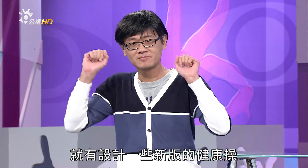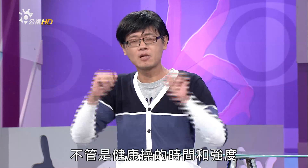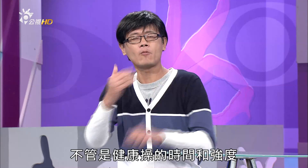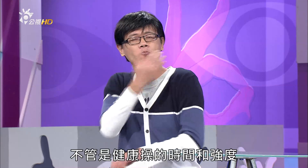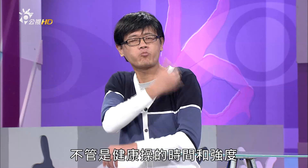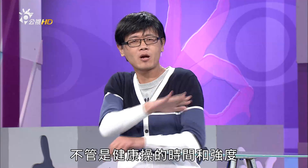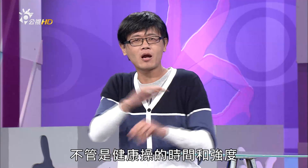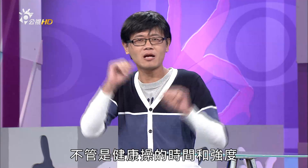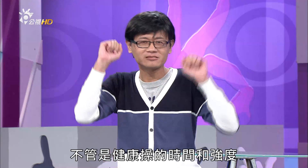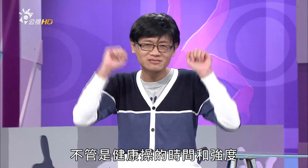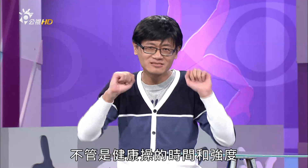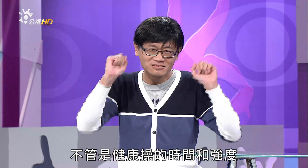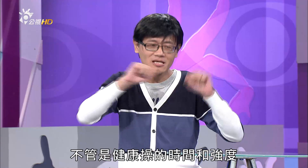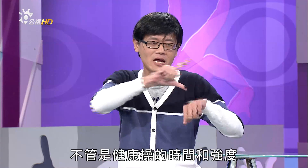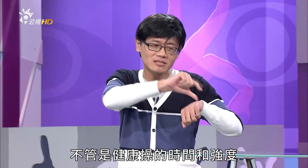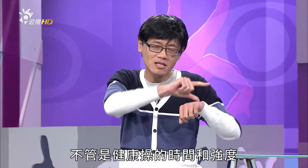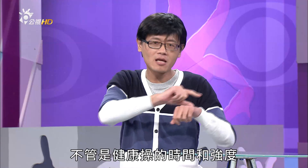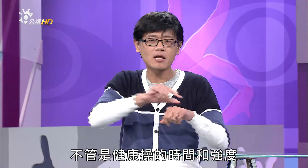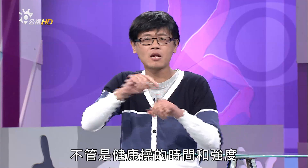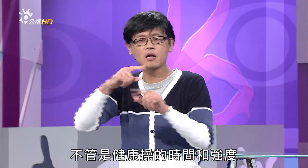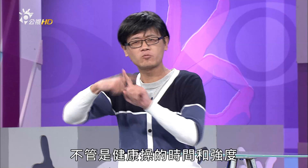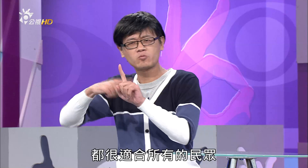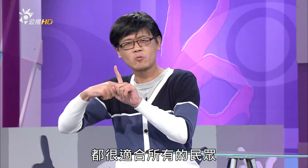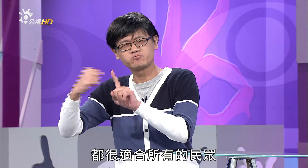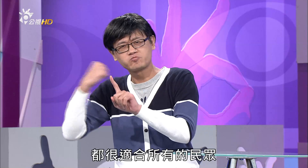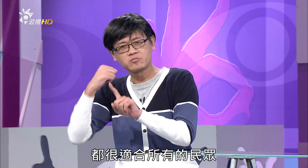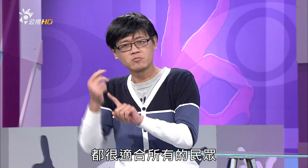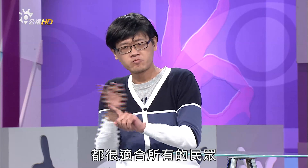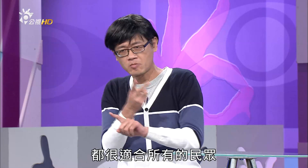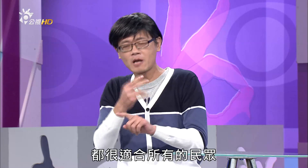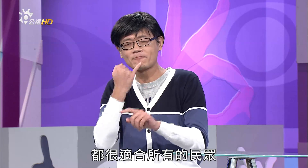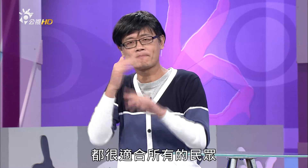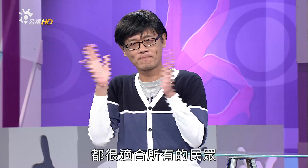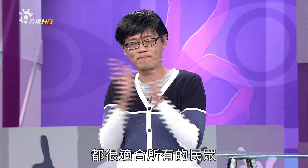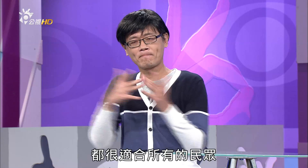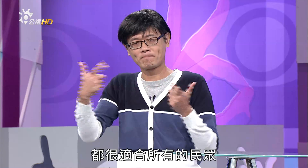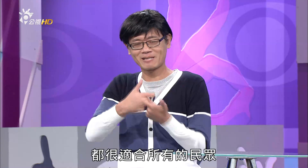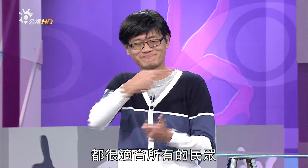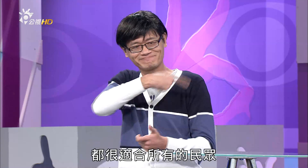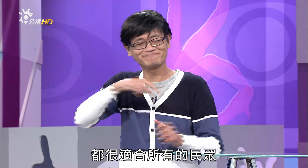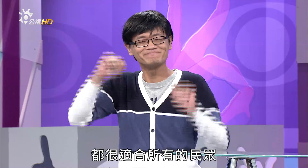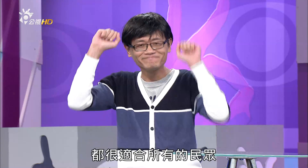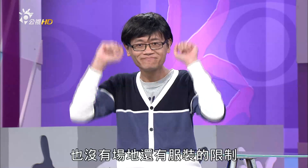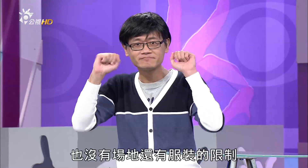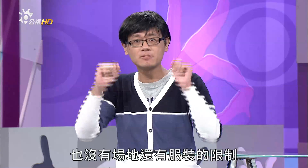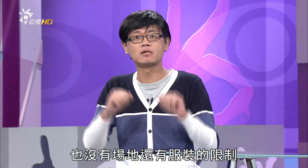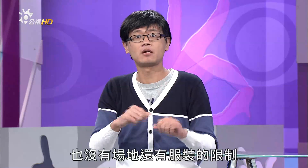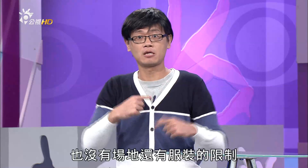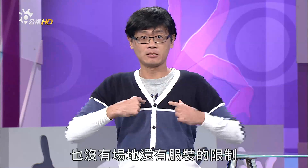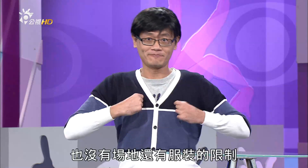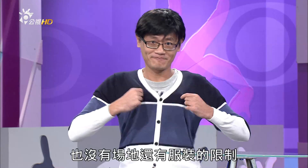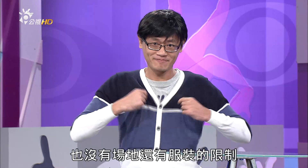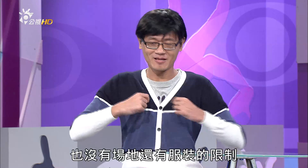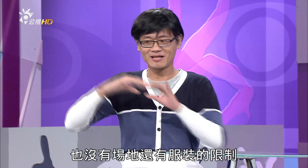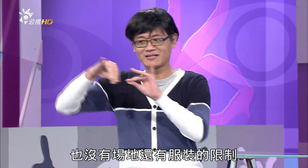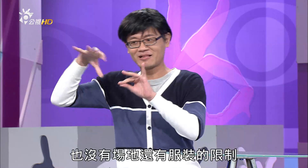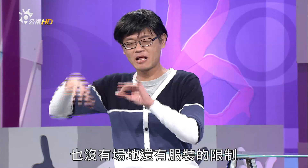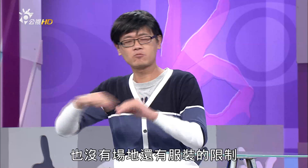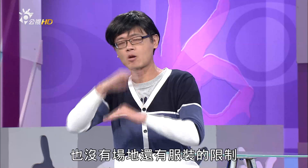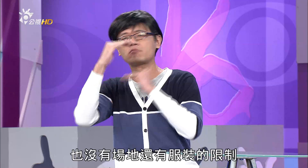不管是健康操的时间和强度，都很适合所有的民众。也没有场地还有服装